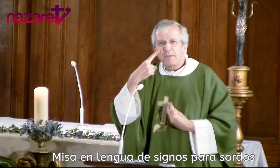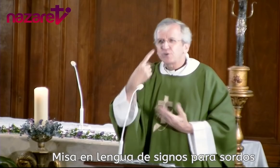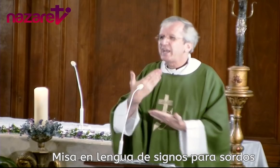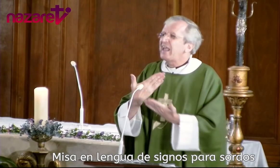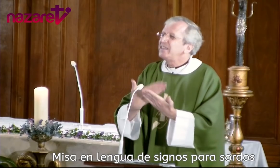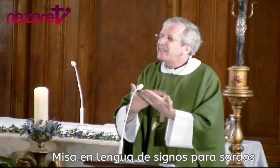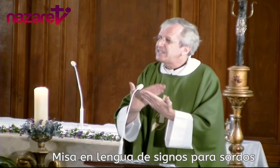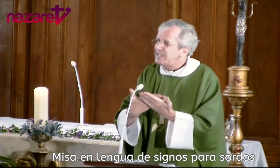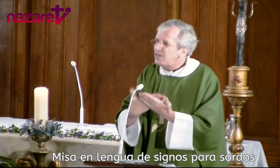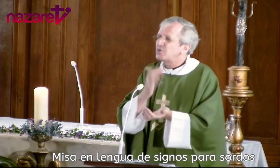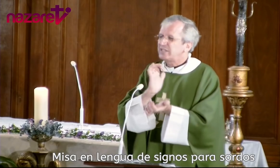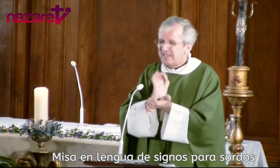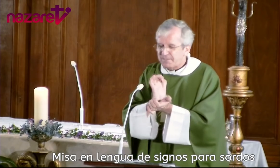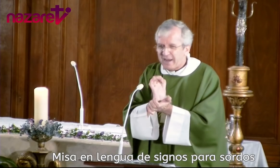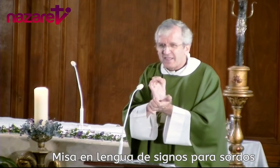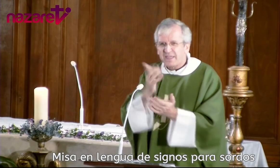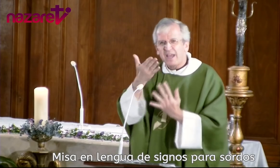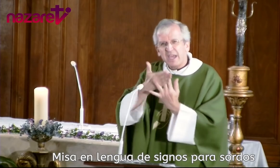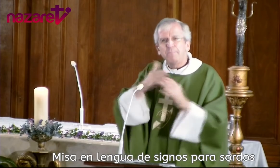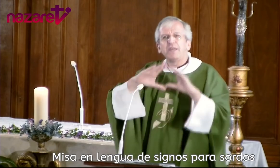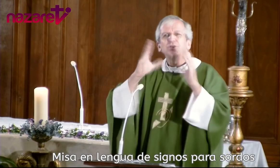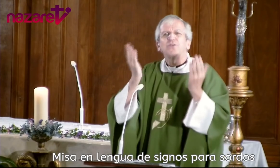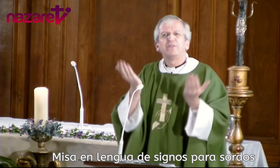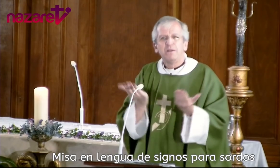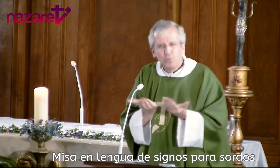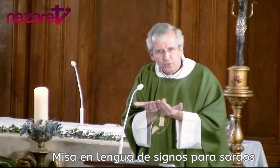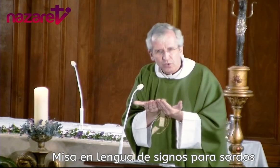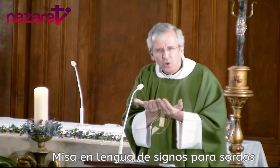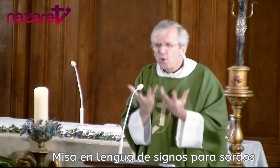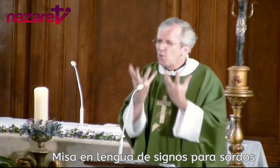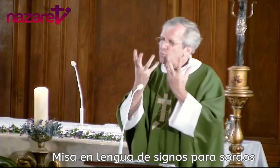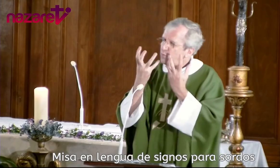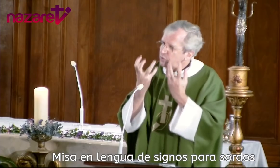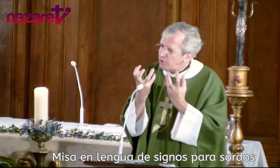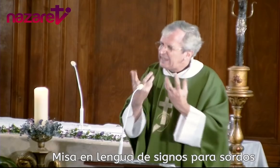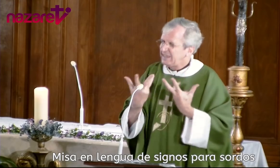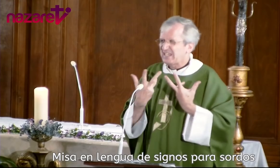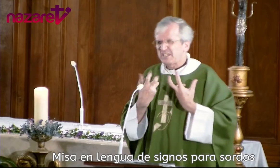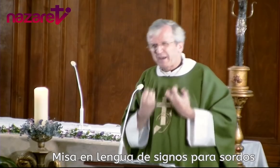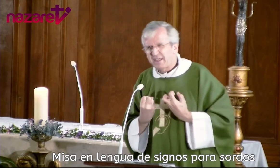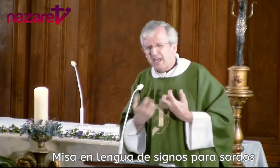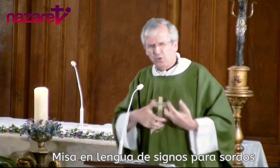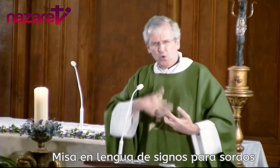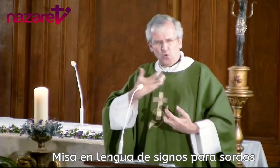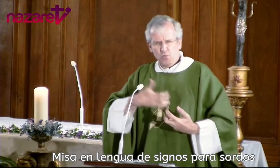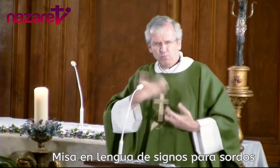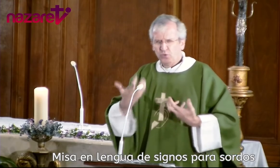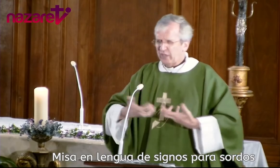ser testigos de esperanza en medio del mundo. Un mundo desesperanzado, un mundo que